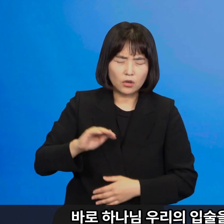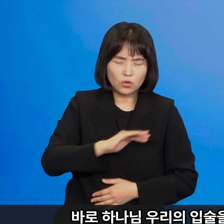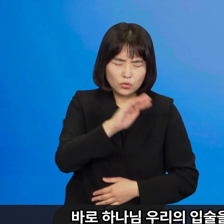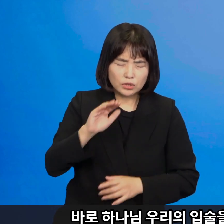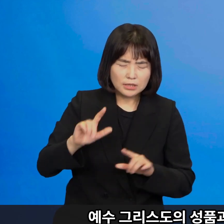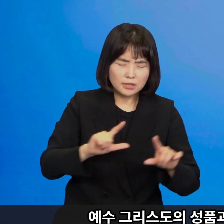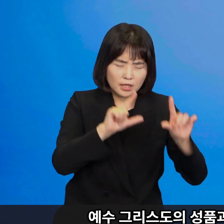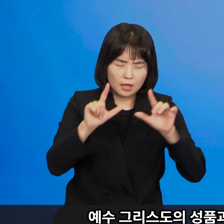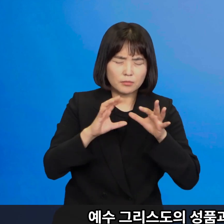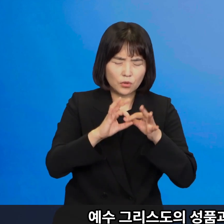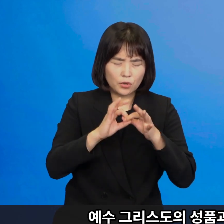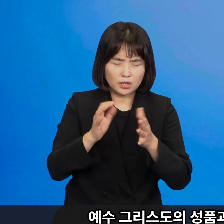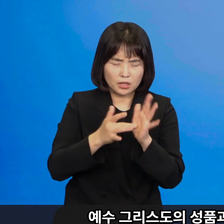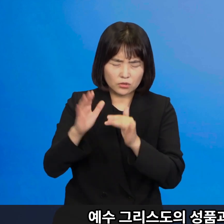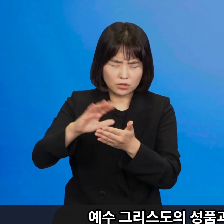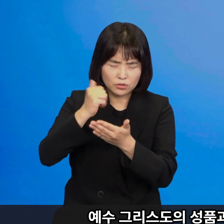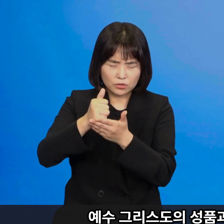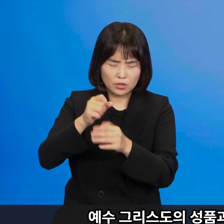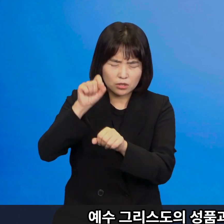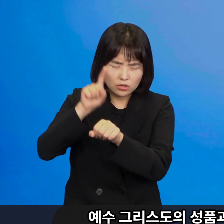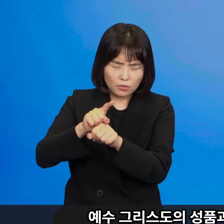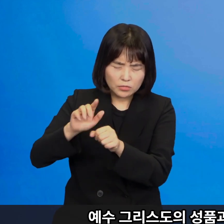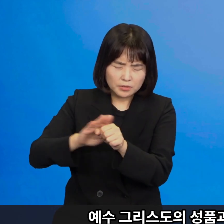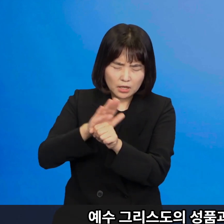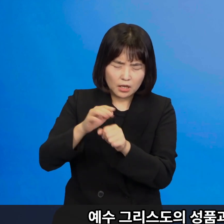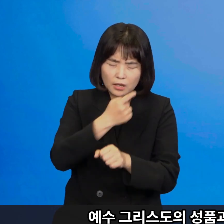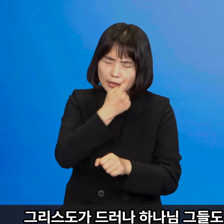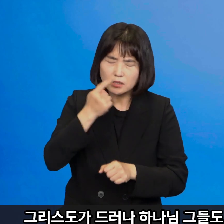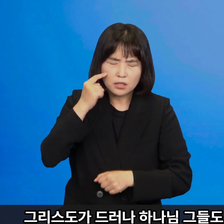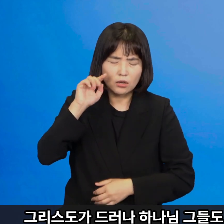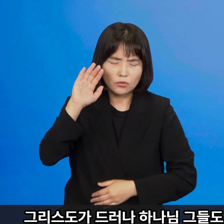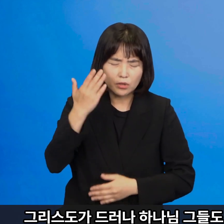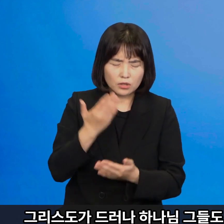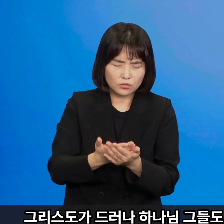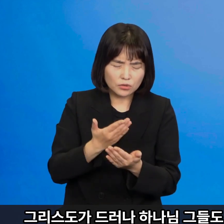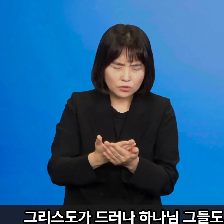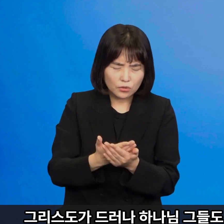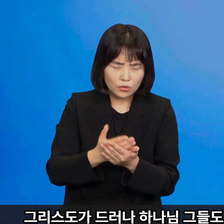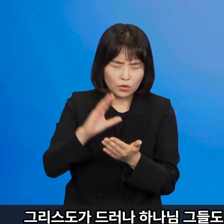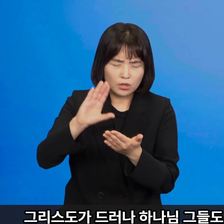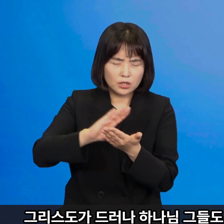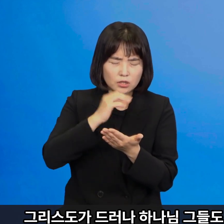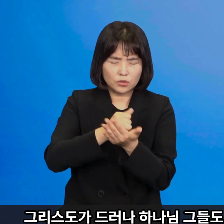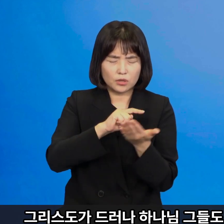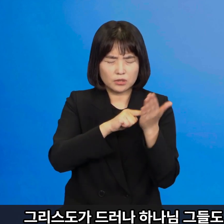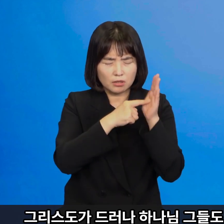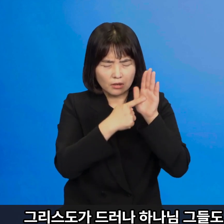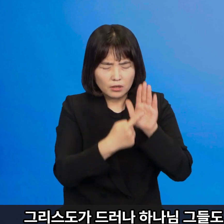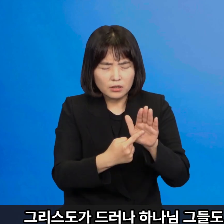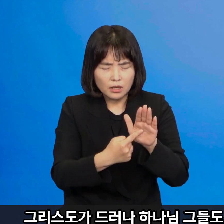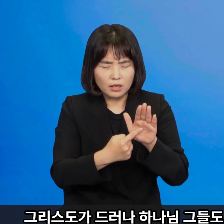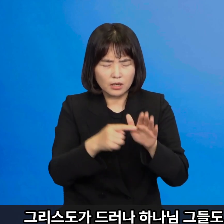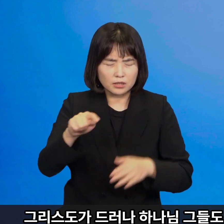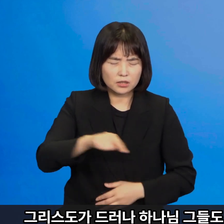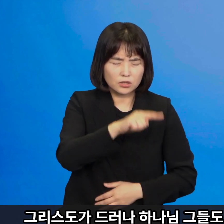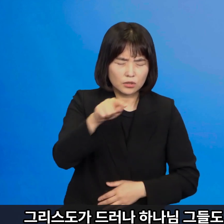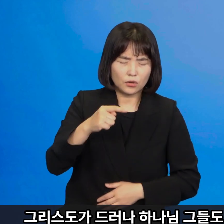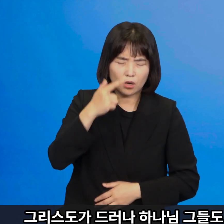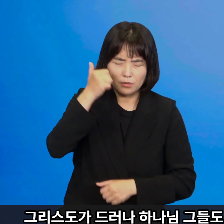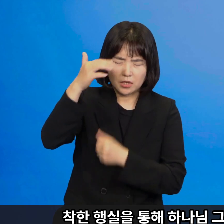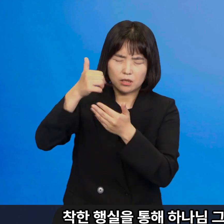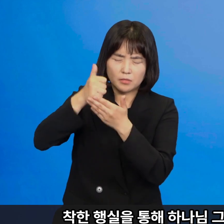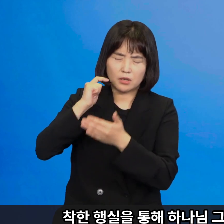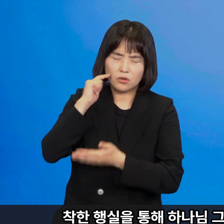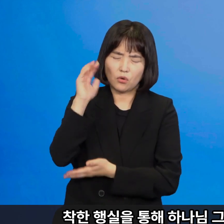삶을 통해서 예수 그리스도의 성품과 사랑이 증거되게 하시고 그리스도가 드러나 하나님 그들도 아버지 하나님께 영광을